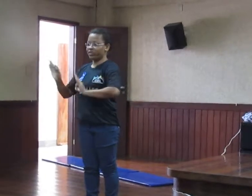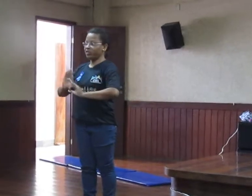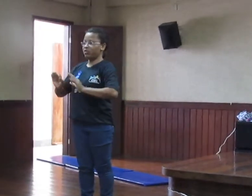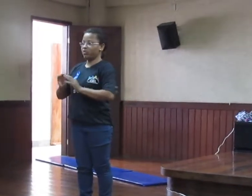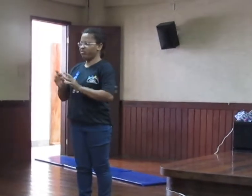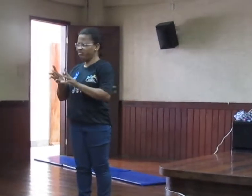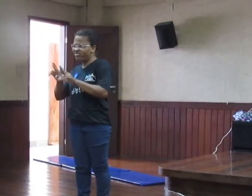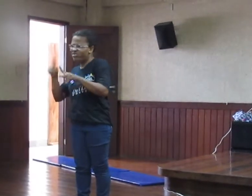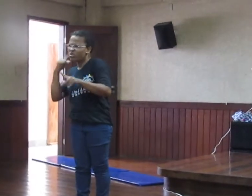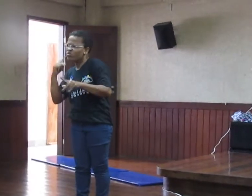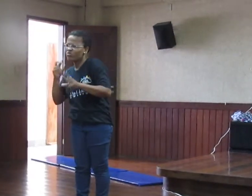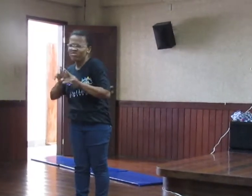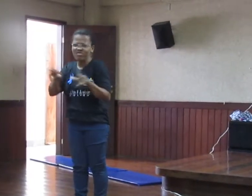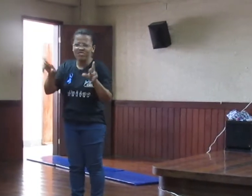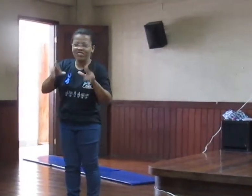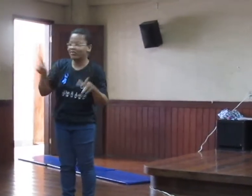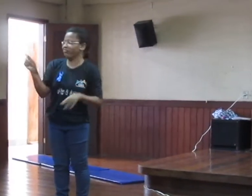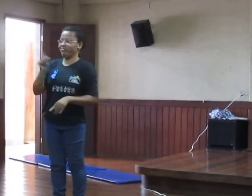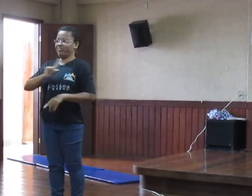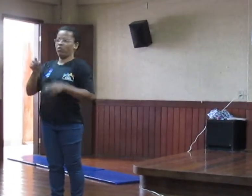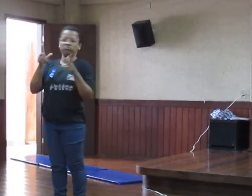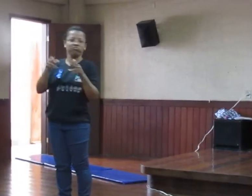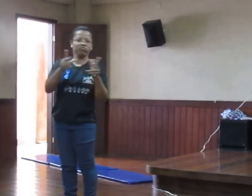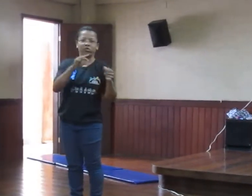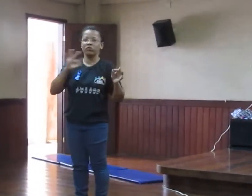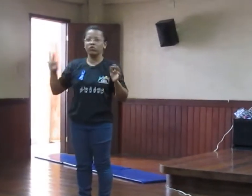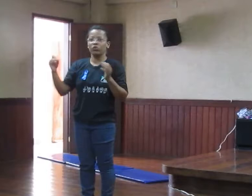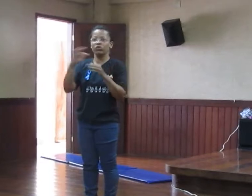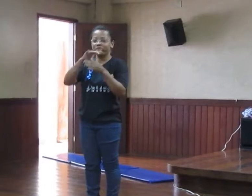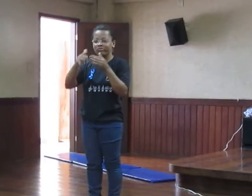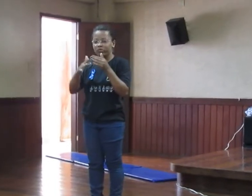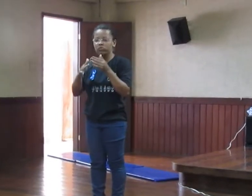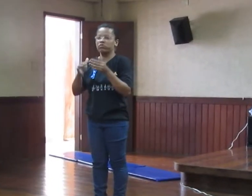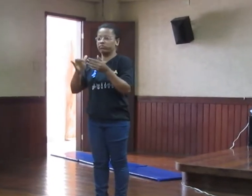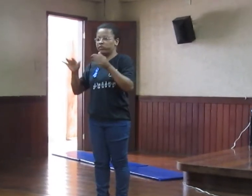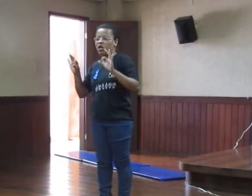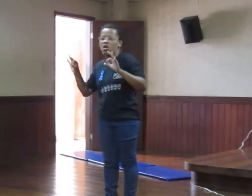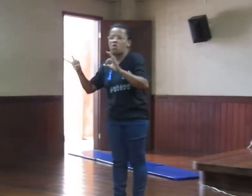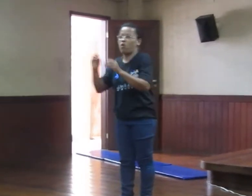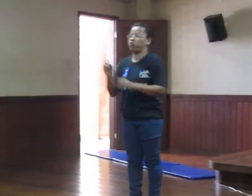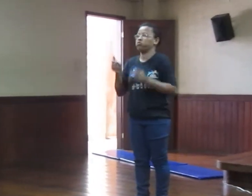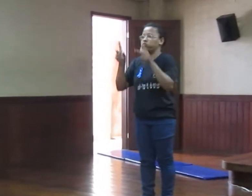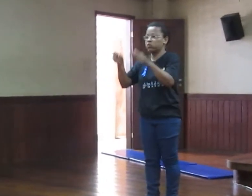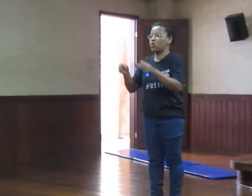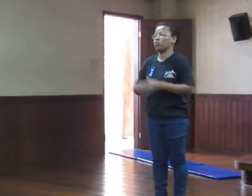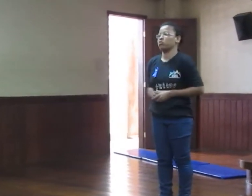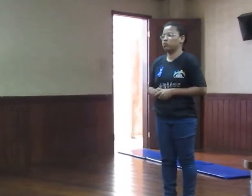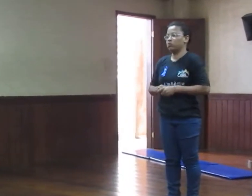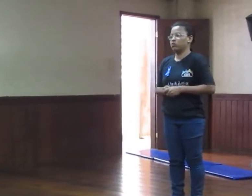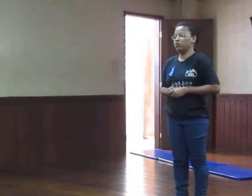existe diferença entre eles. E assim, nós cidadãos que temos